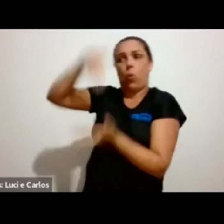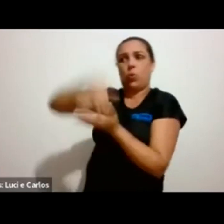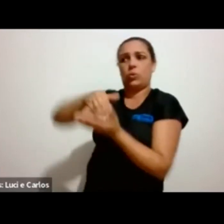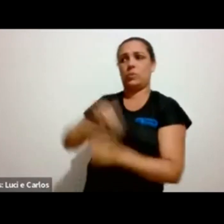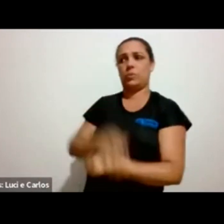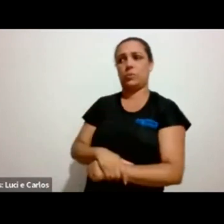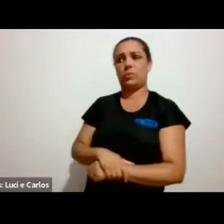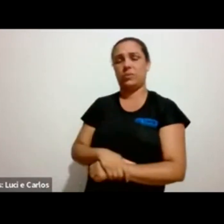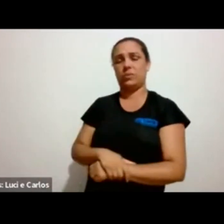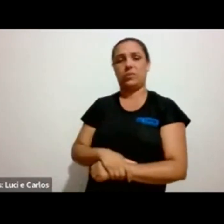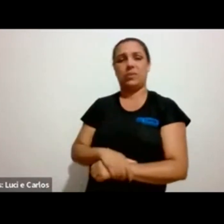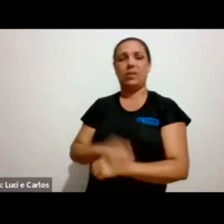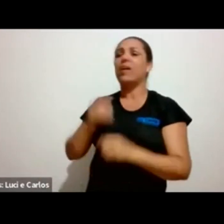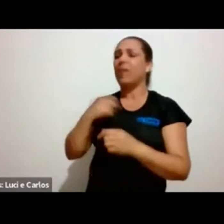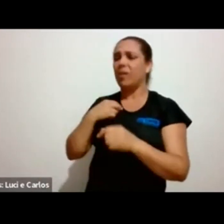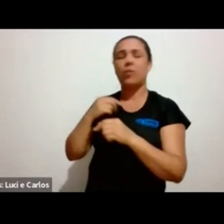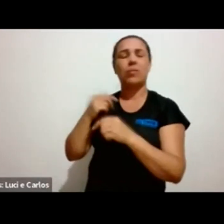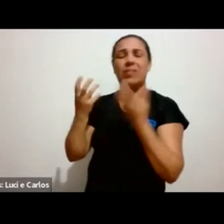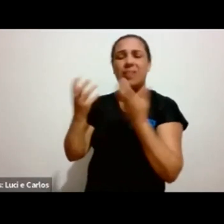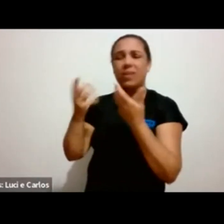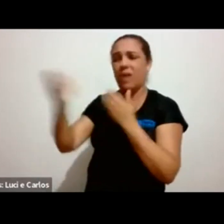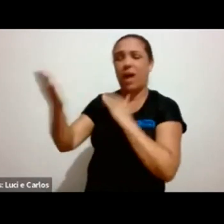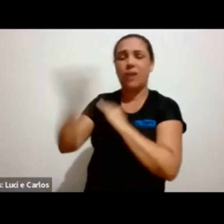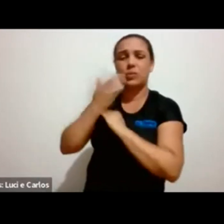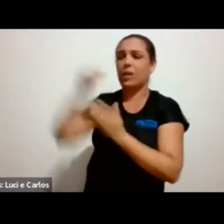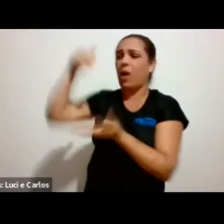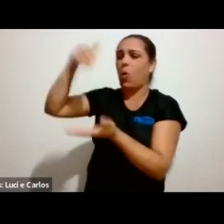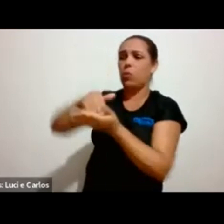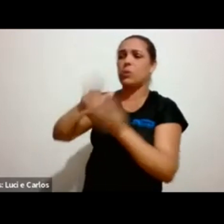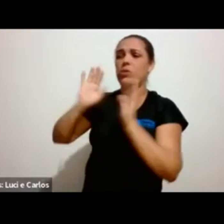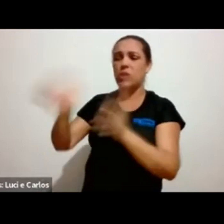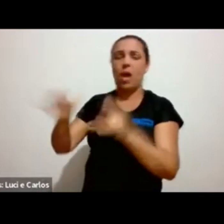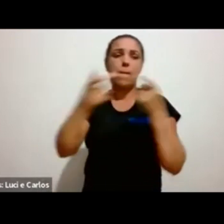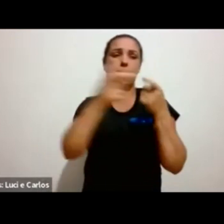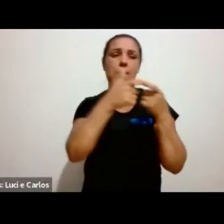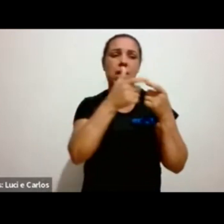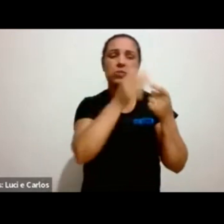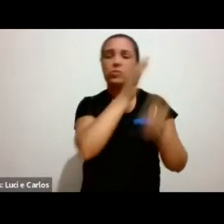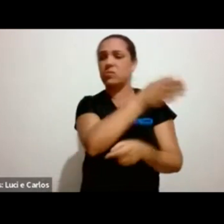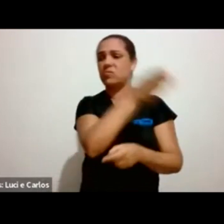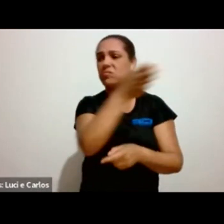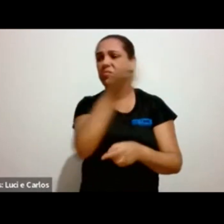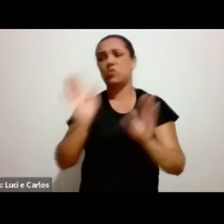né? Mas com 23 anos de atendimento clínico, a